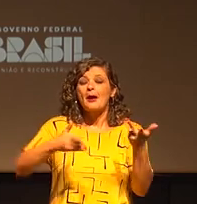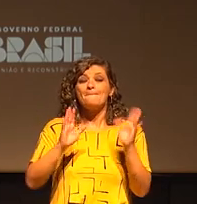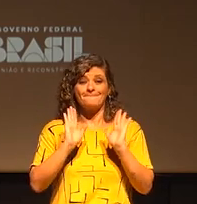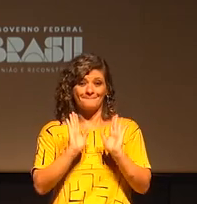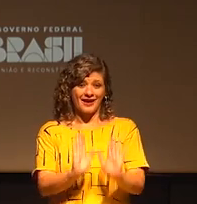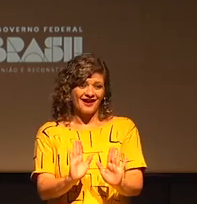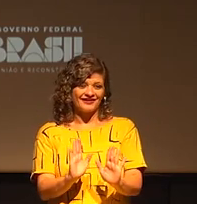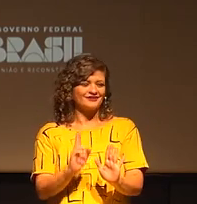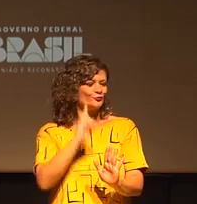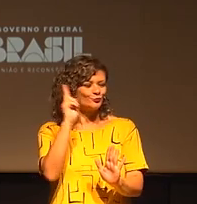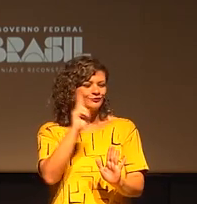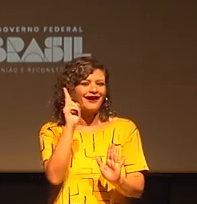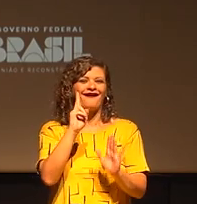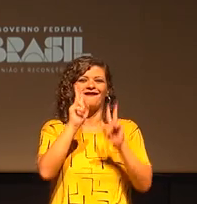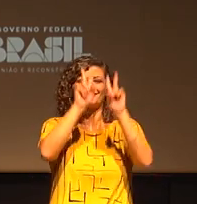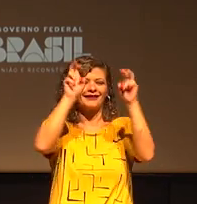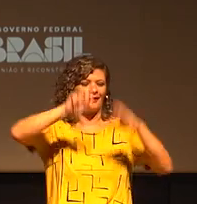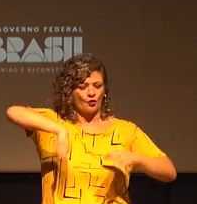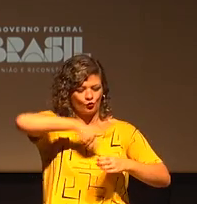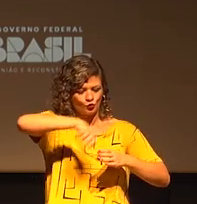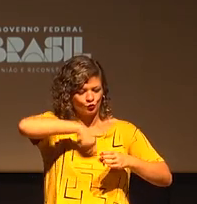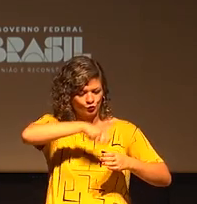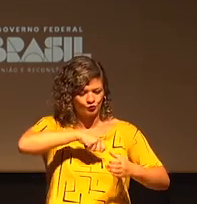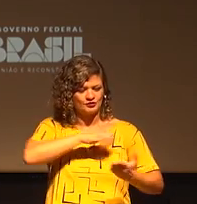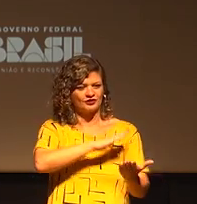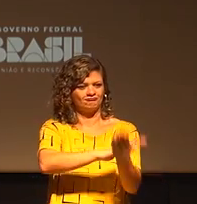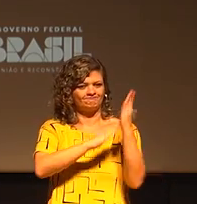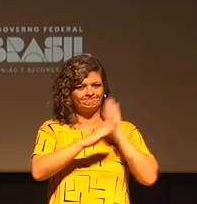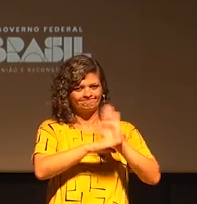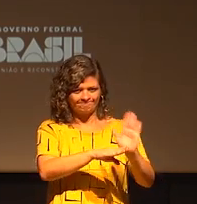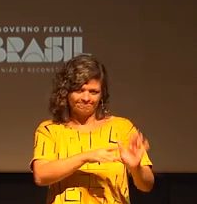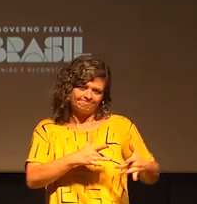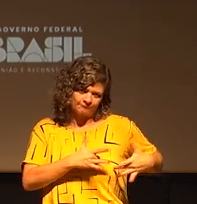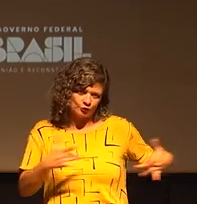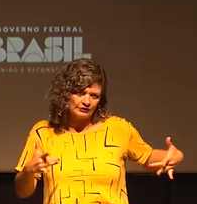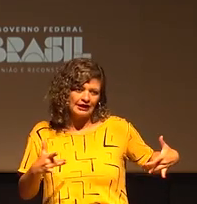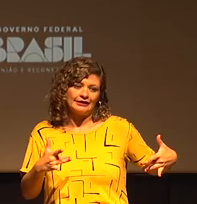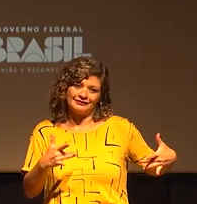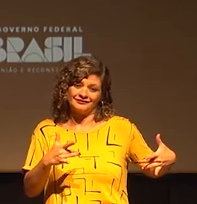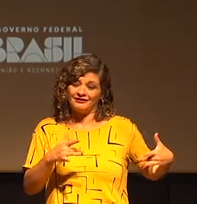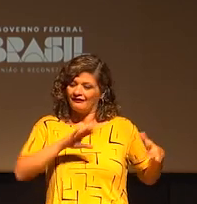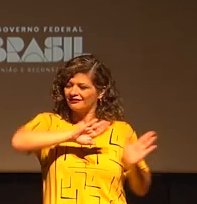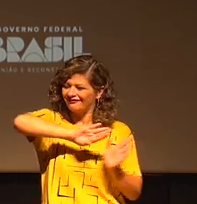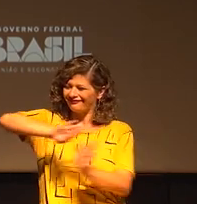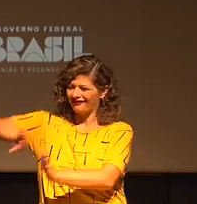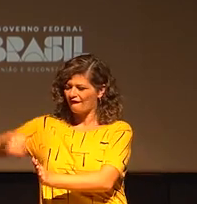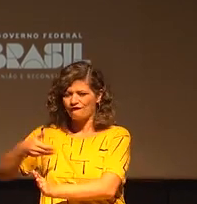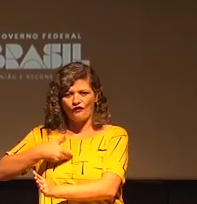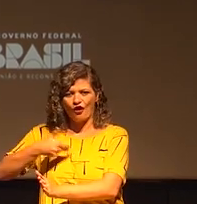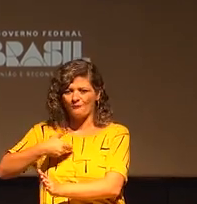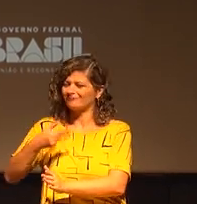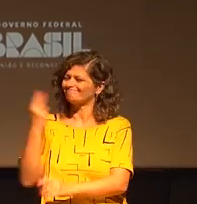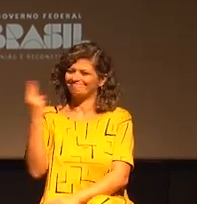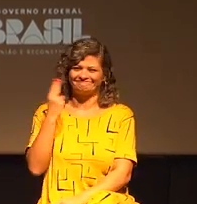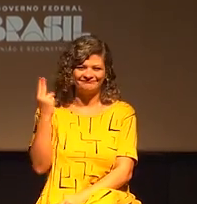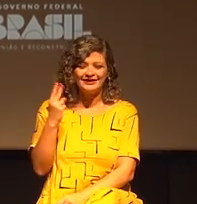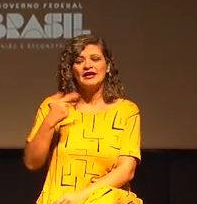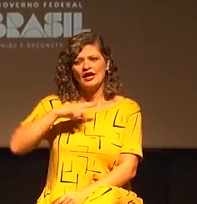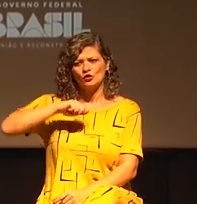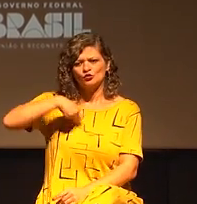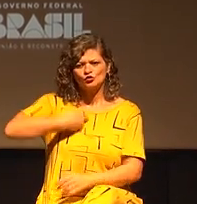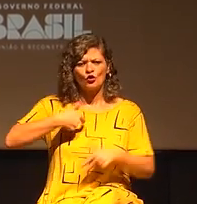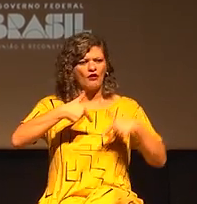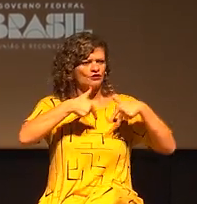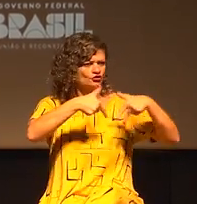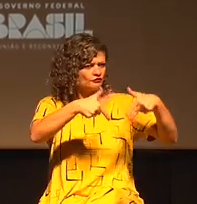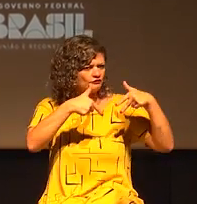falar de cozinhas solidárias né Sem falar da fome né eu eu como uma cozinheira ativista feminista